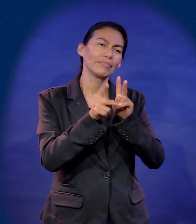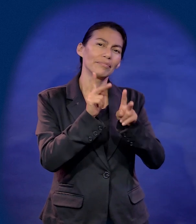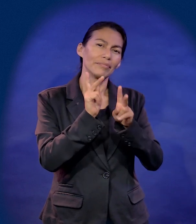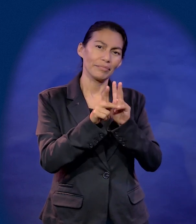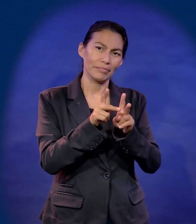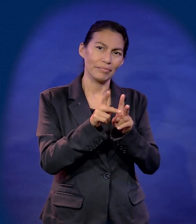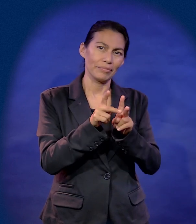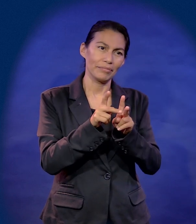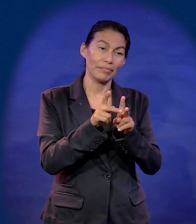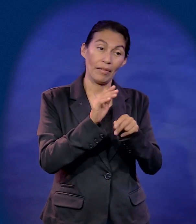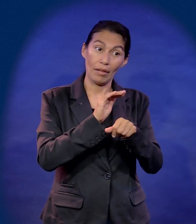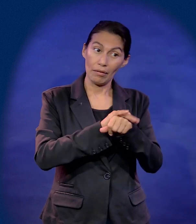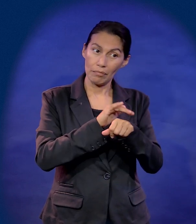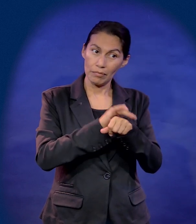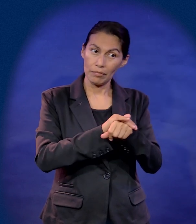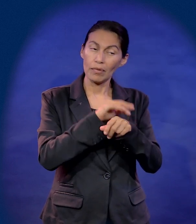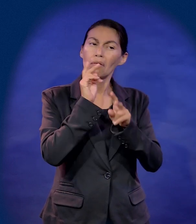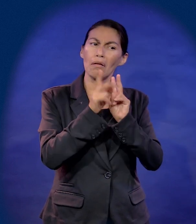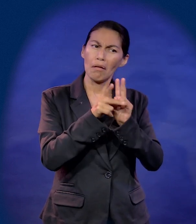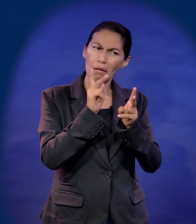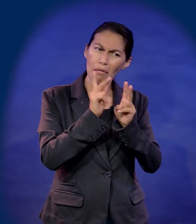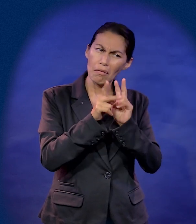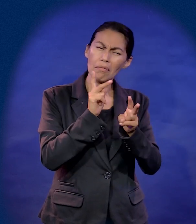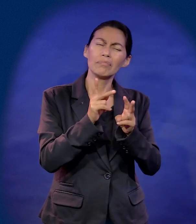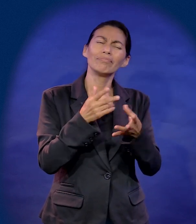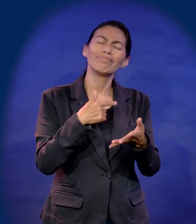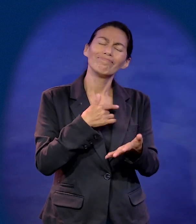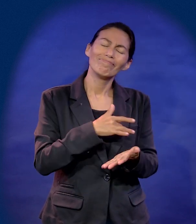estorbes. Y háblalo.